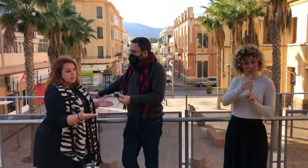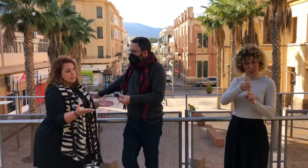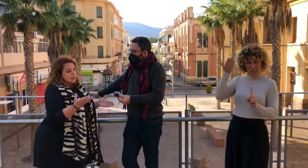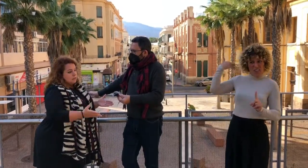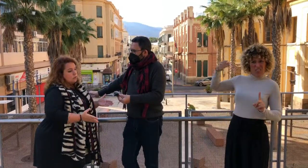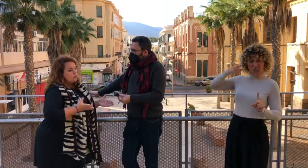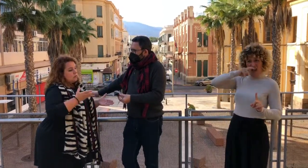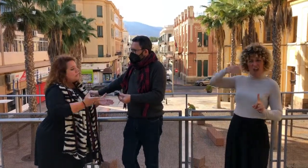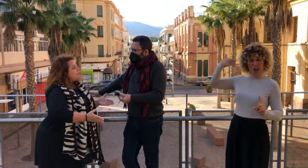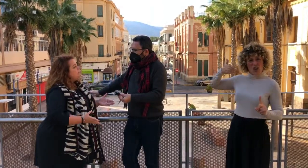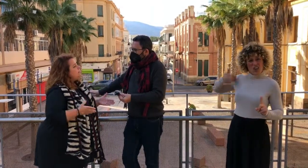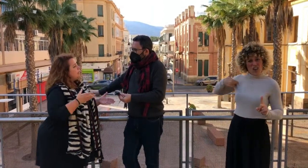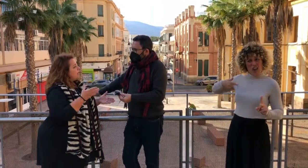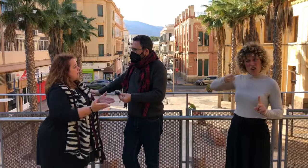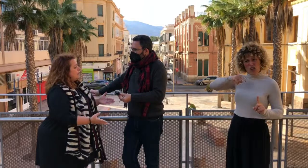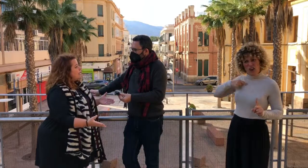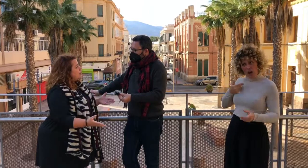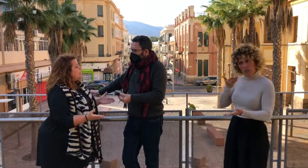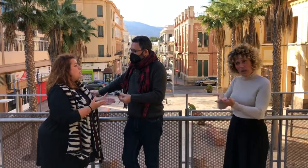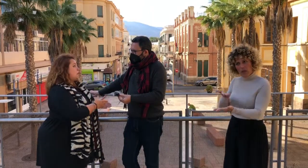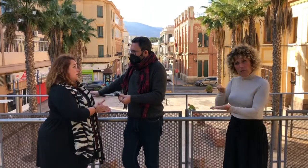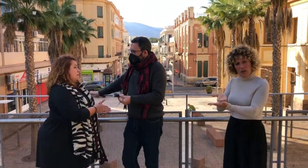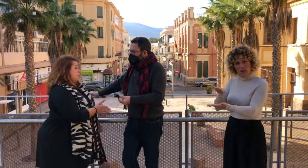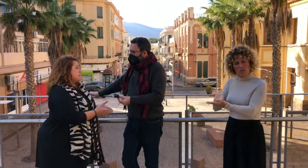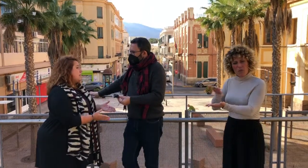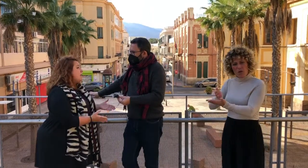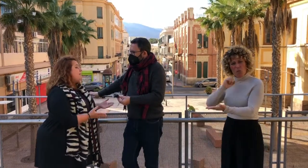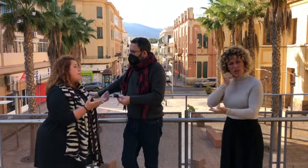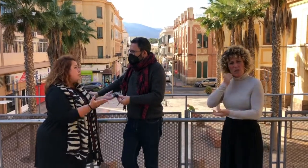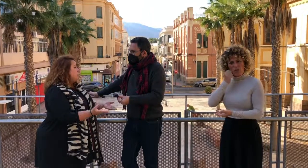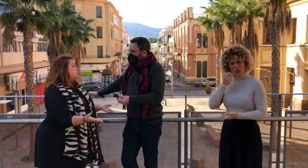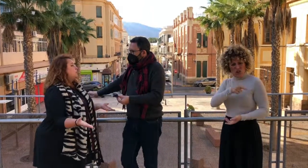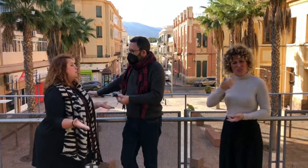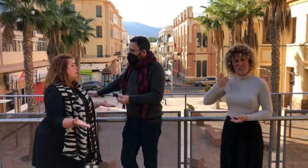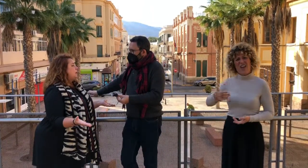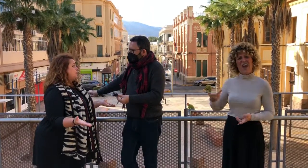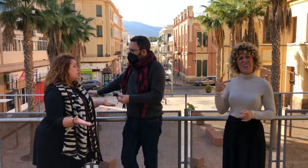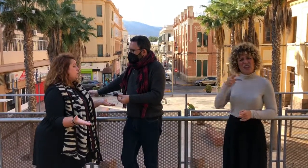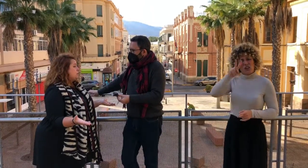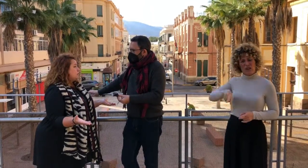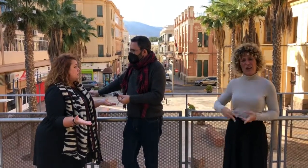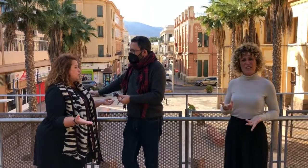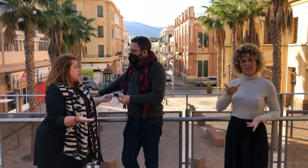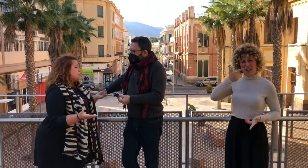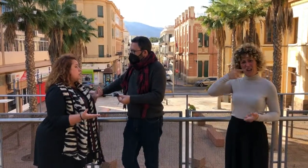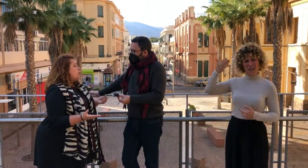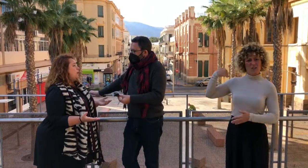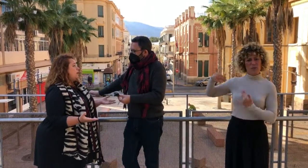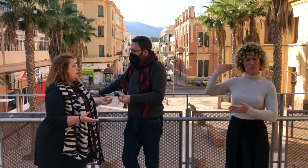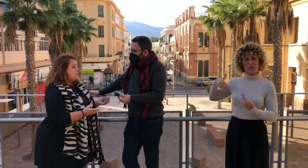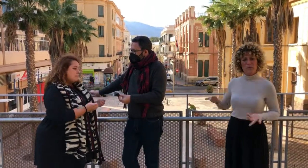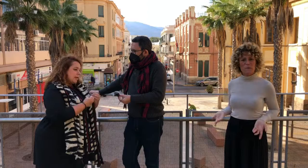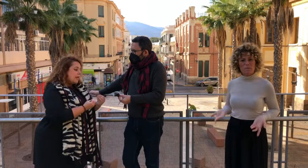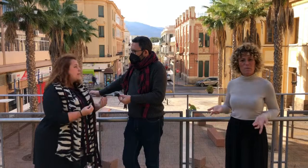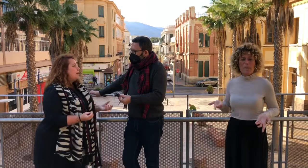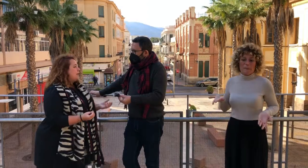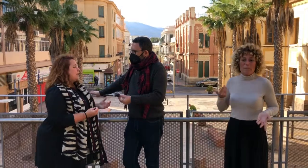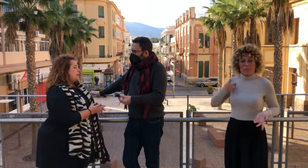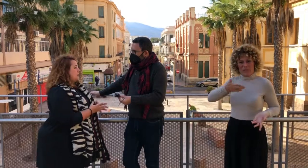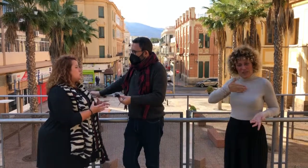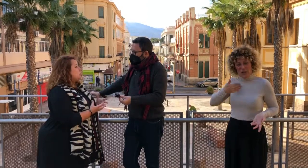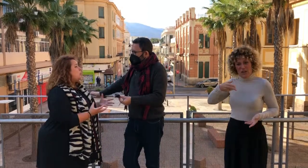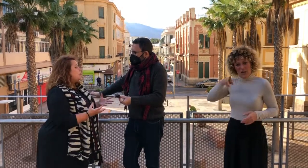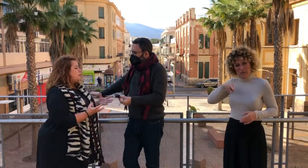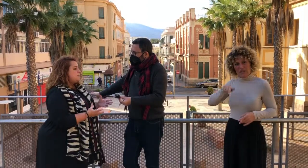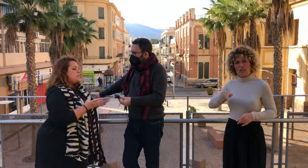estar yendo constantemente a reclamar lo que de verdad ya es un derecho que tienen de por sí. O sea, eso es lo que quería remarcar,